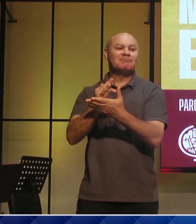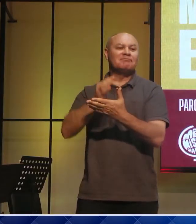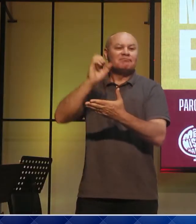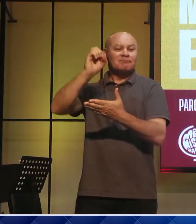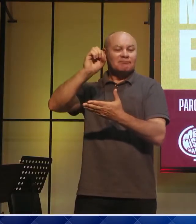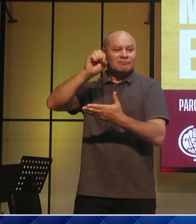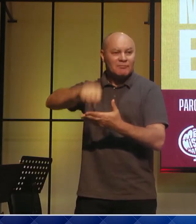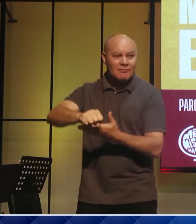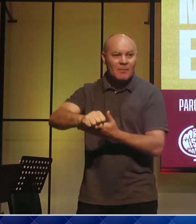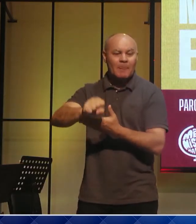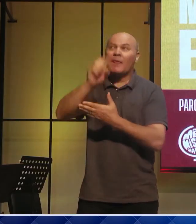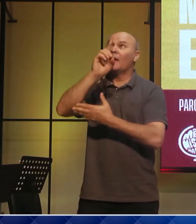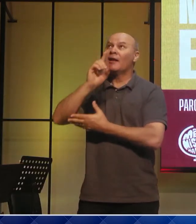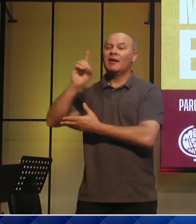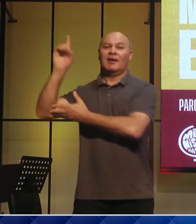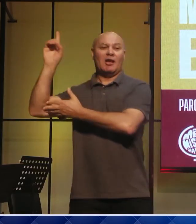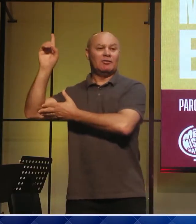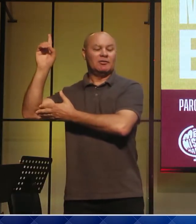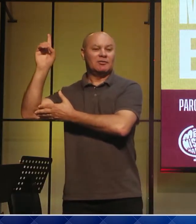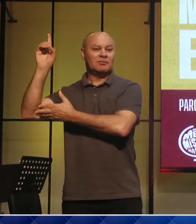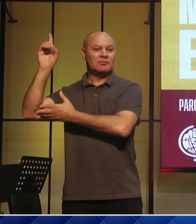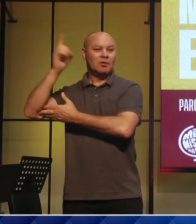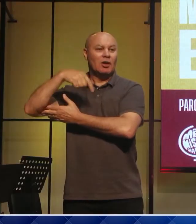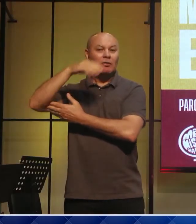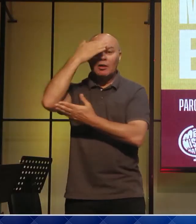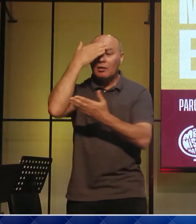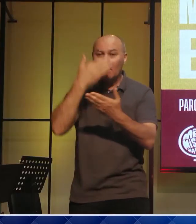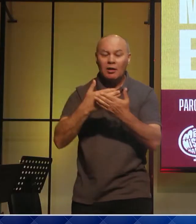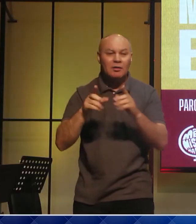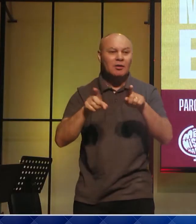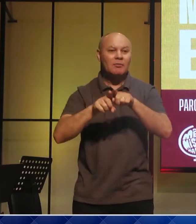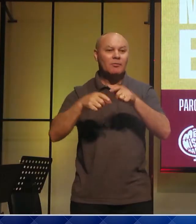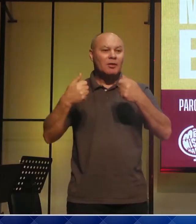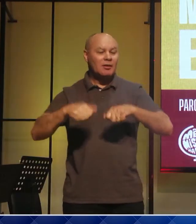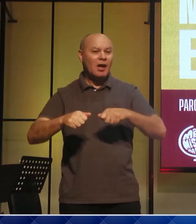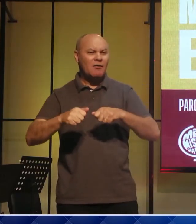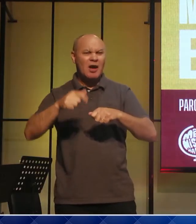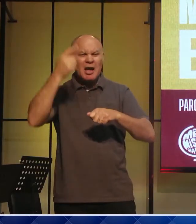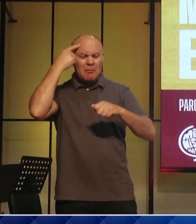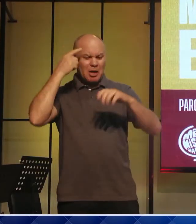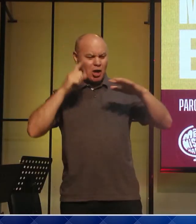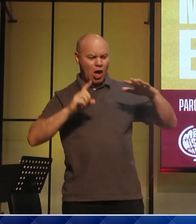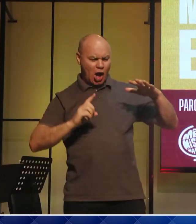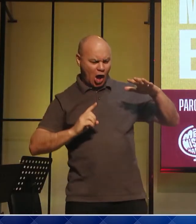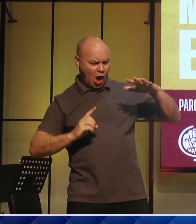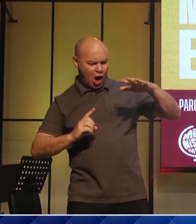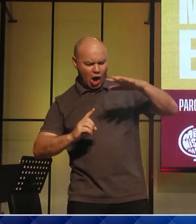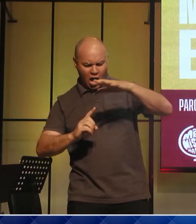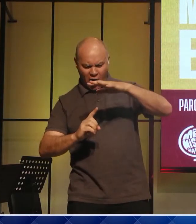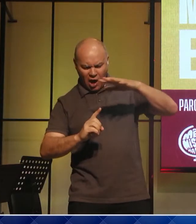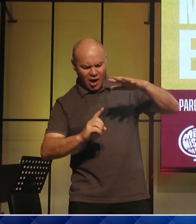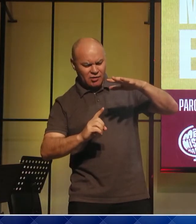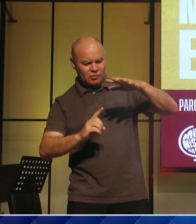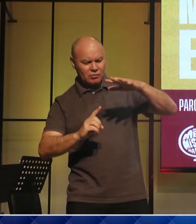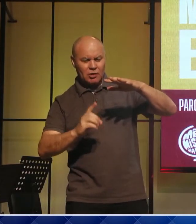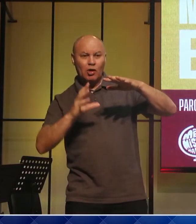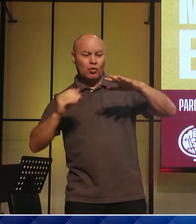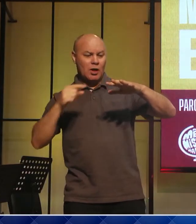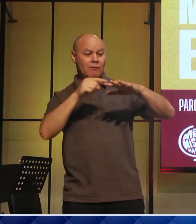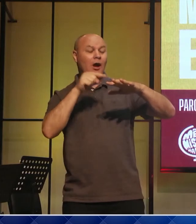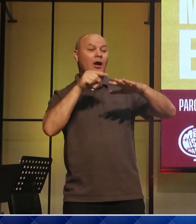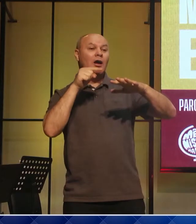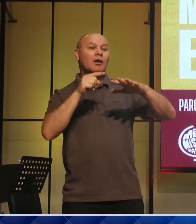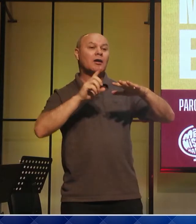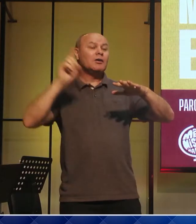de Pedro podia curar. Não era a sombra, era o Deus de Pedro. E qual a diferença